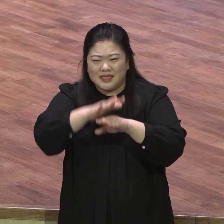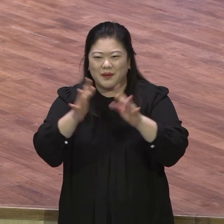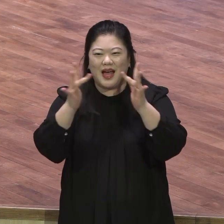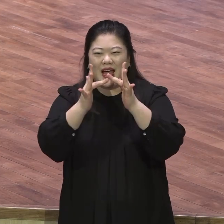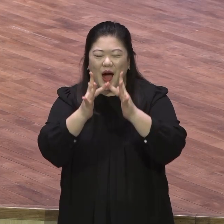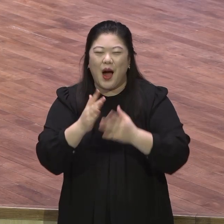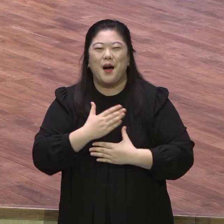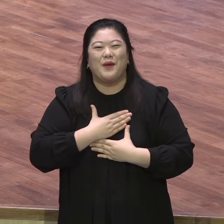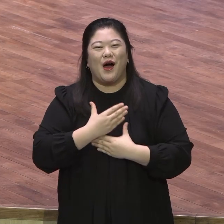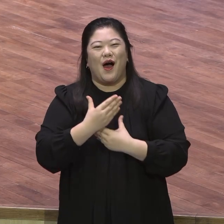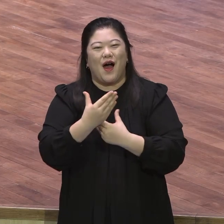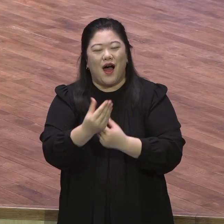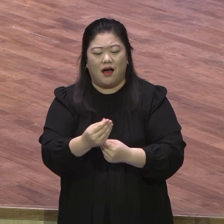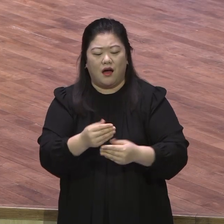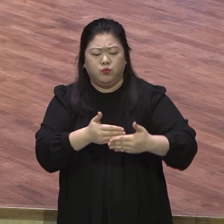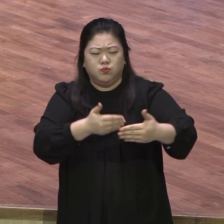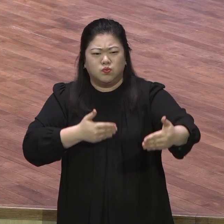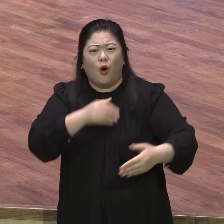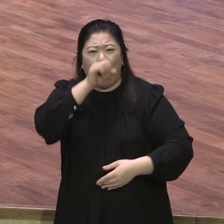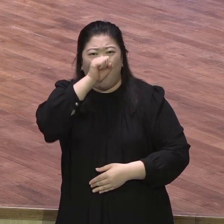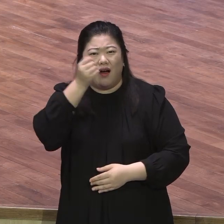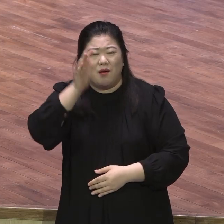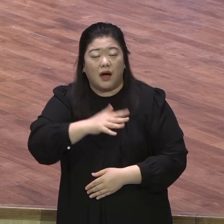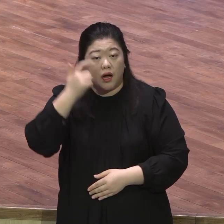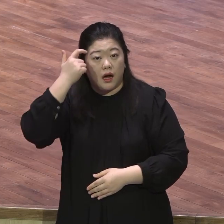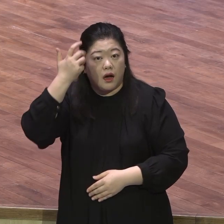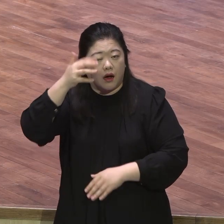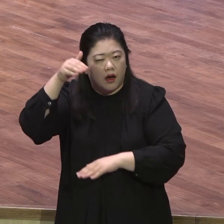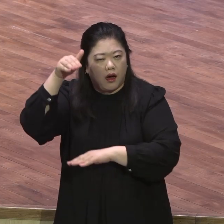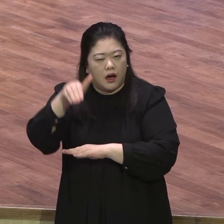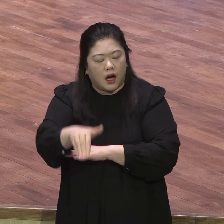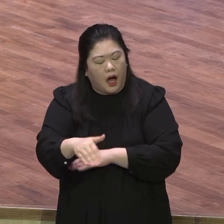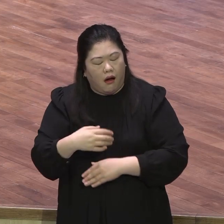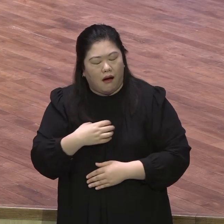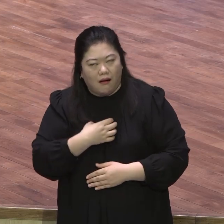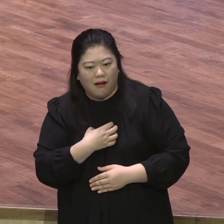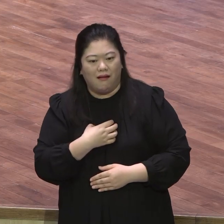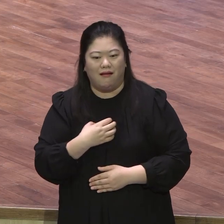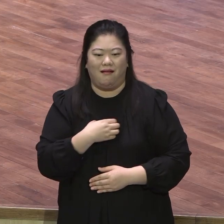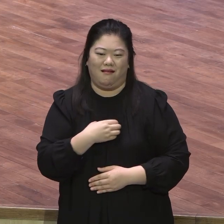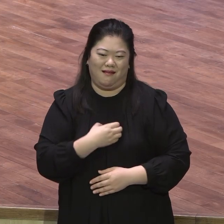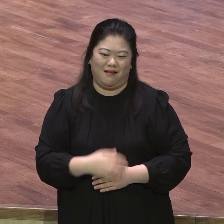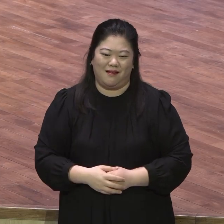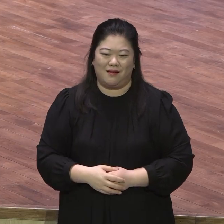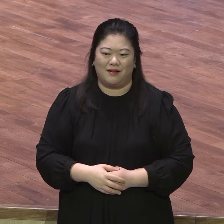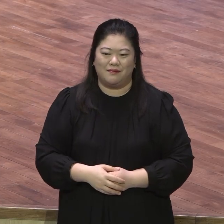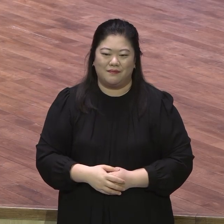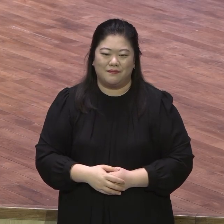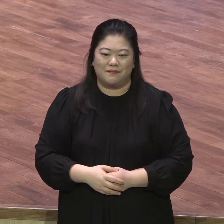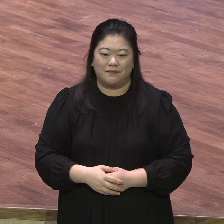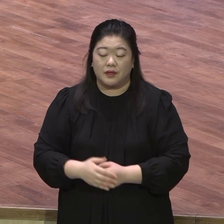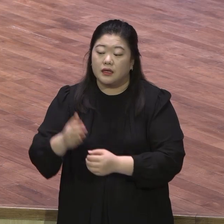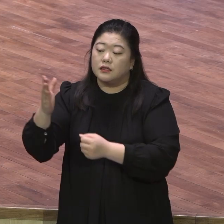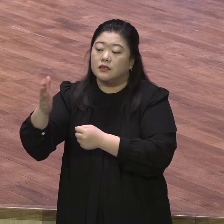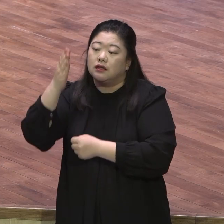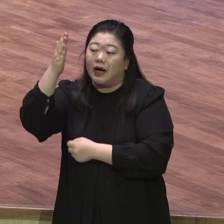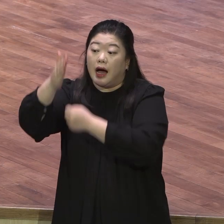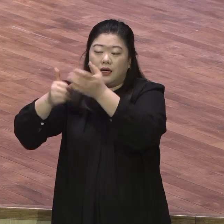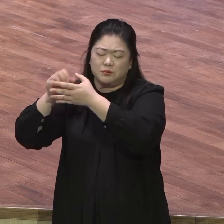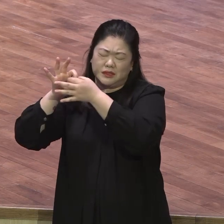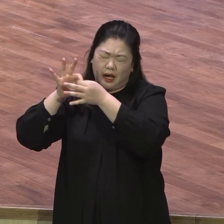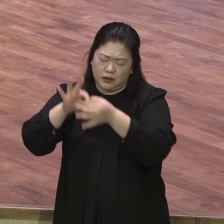정반대에 되는 말이에요. 그야말로 성령은 거리두기 안에서 우리를 계속 뭐라고 말씀하느냐. 하나 되라. 하나